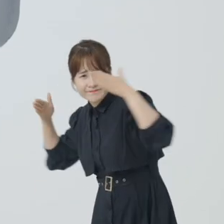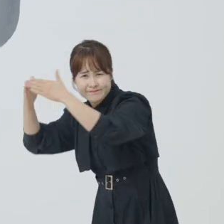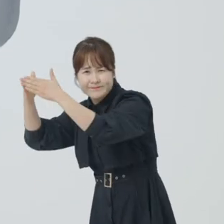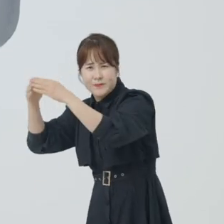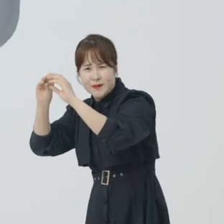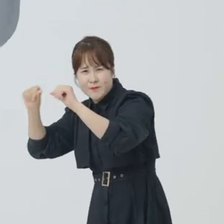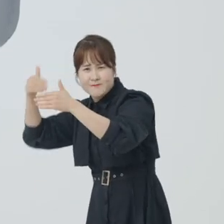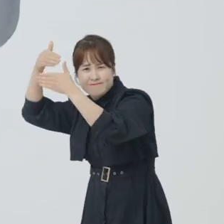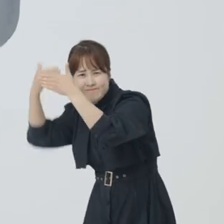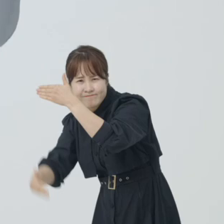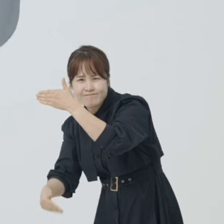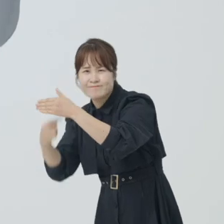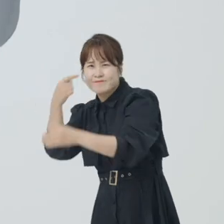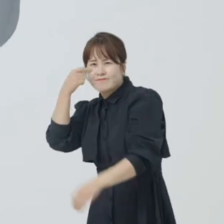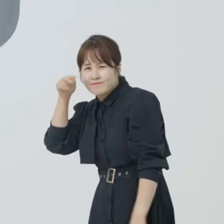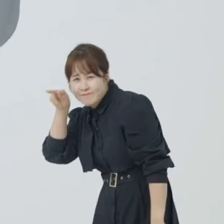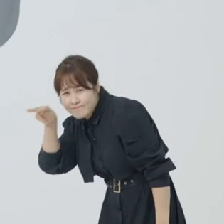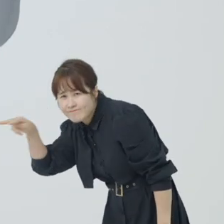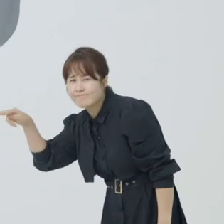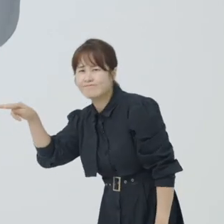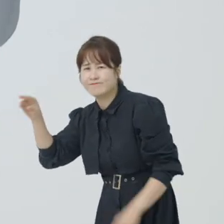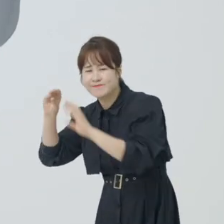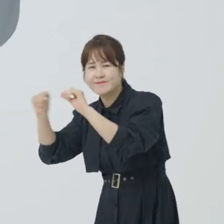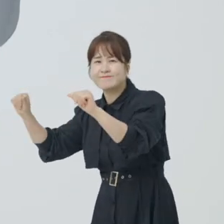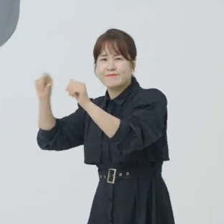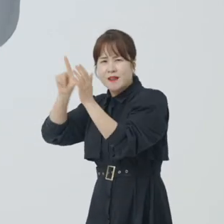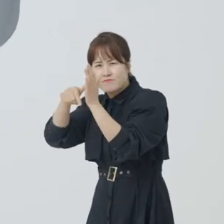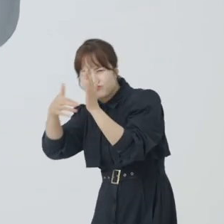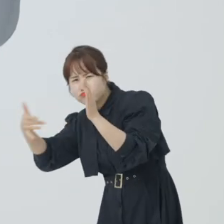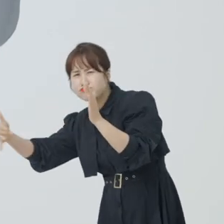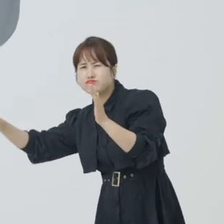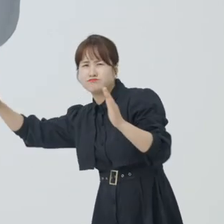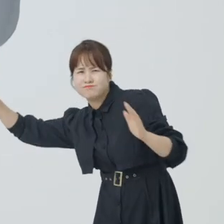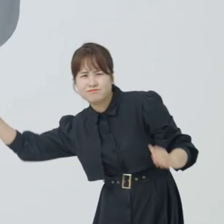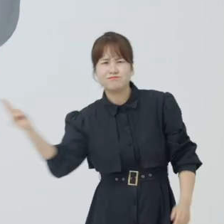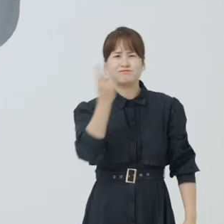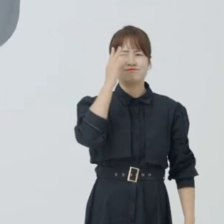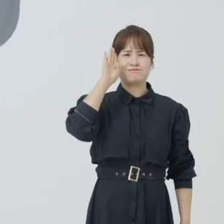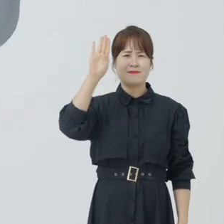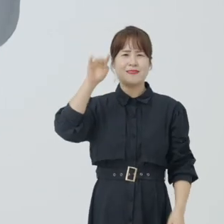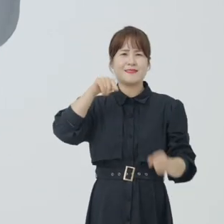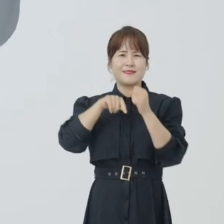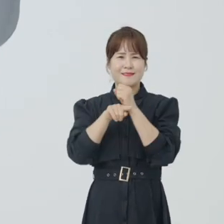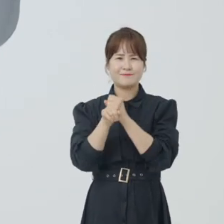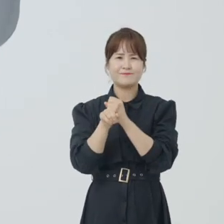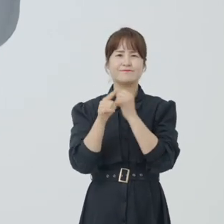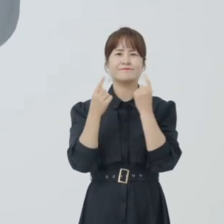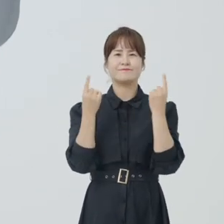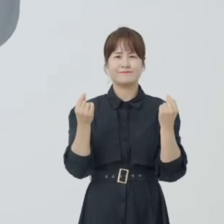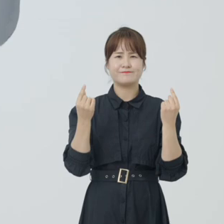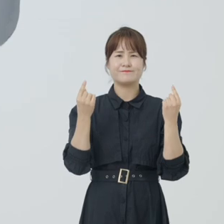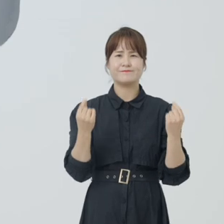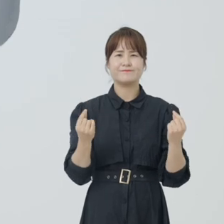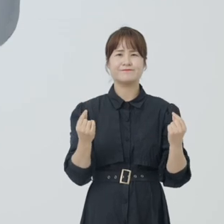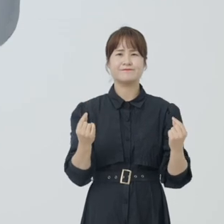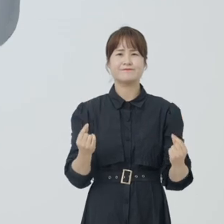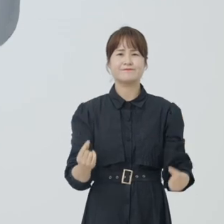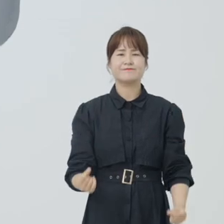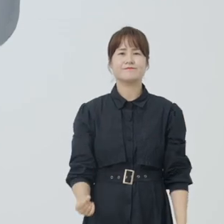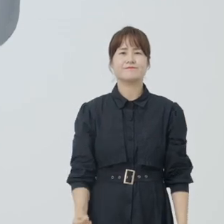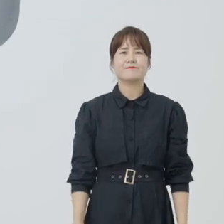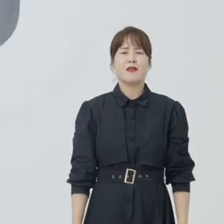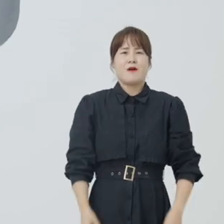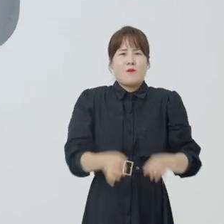오른쪽 구석에 모래로 남겨진 사각의 땅은 시간이 흐른 뒤 돌아가야 할 미래를 의미하는 듯합니다.